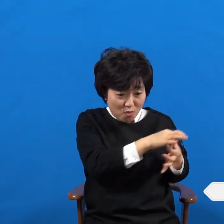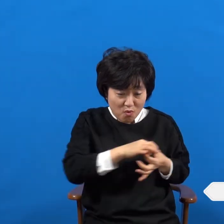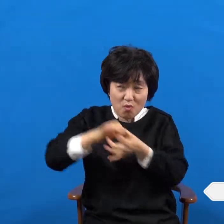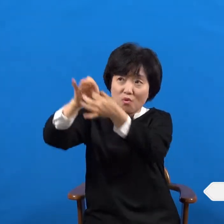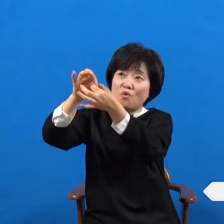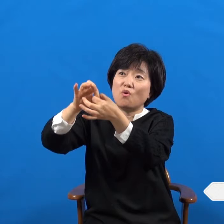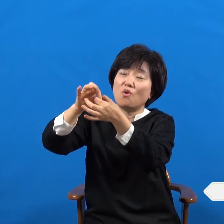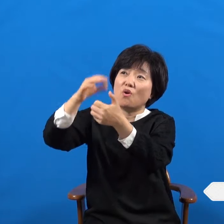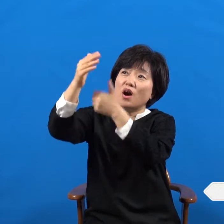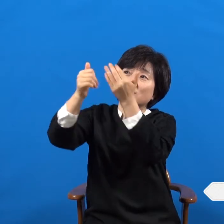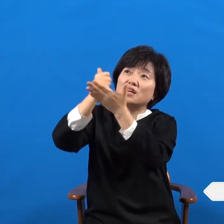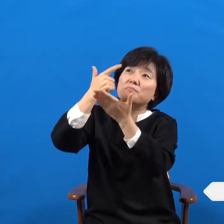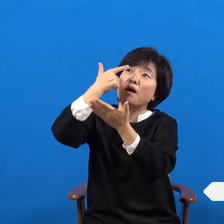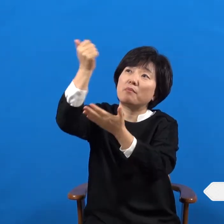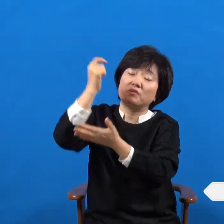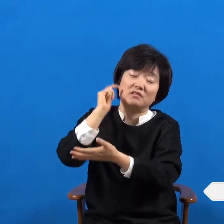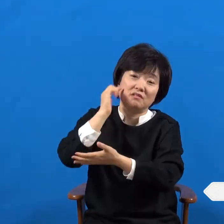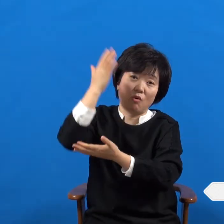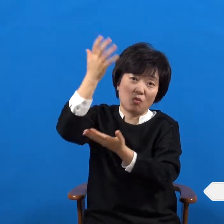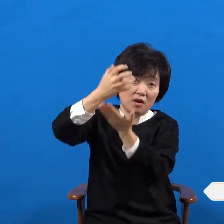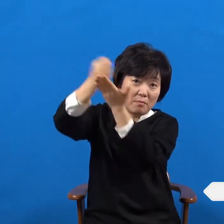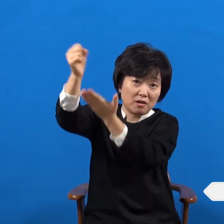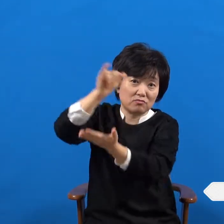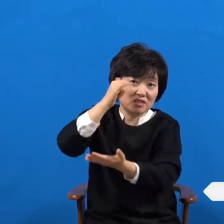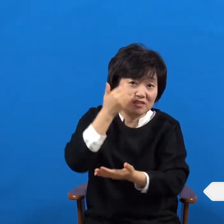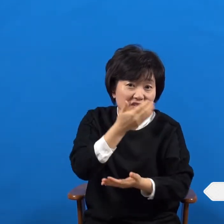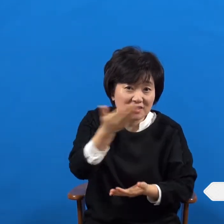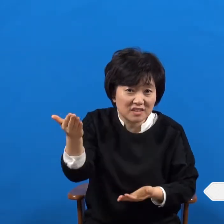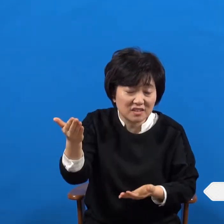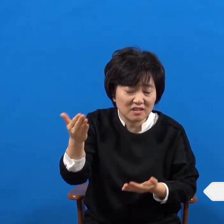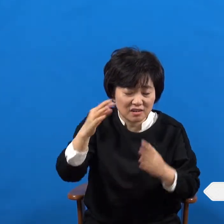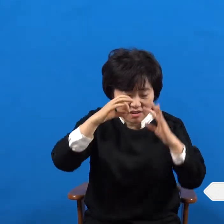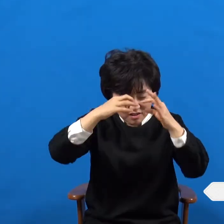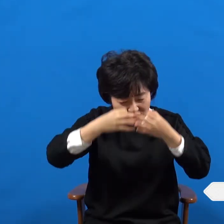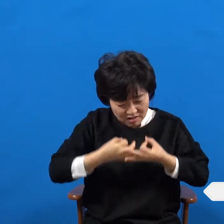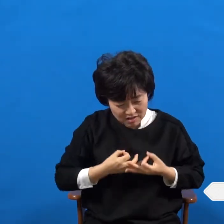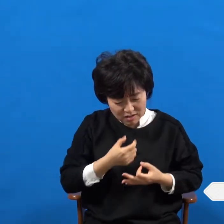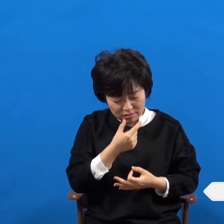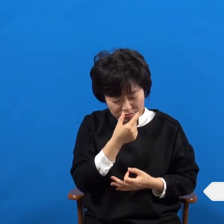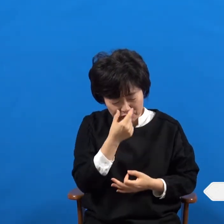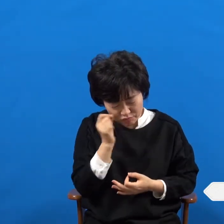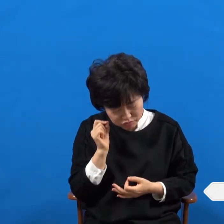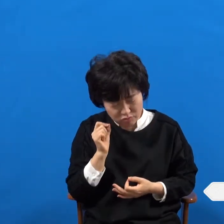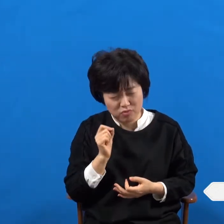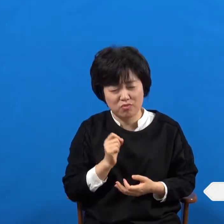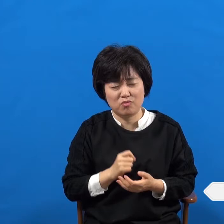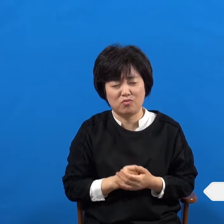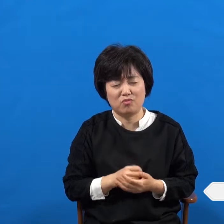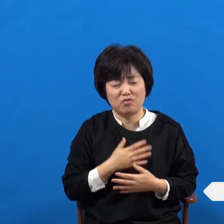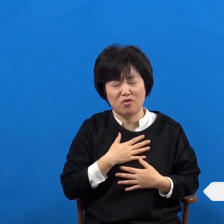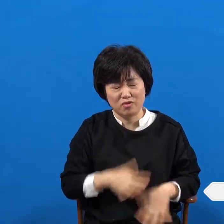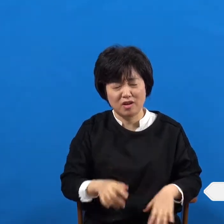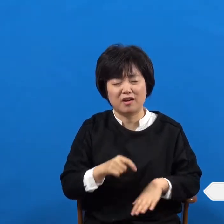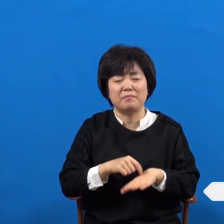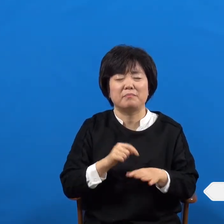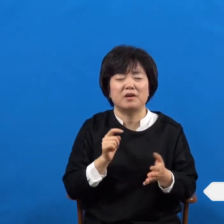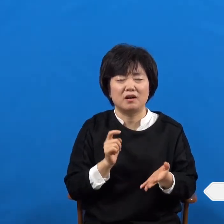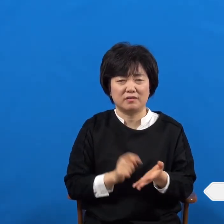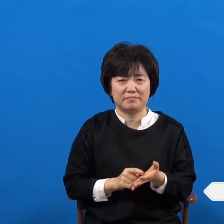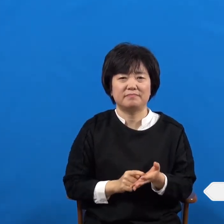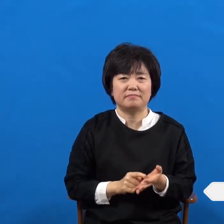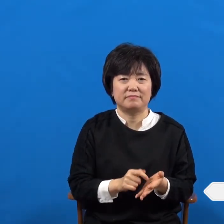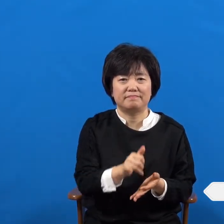받으시는지, 우리의 부족함 앞에 얼마나 부족하고 연약한 마음을 가지게